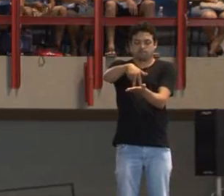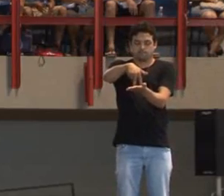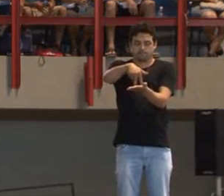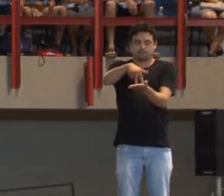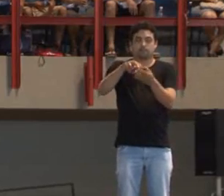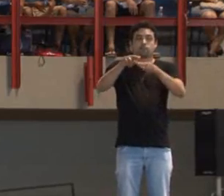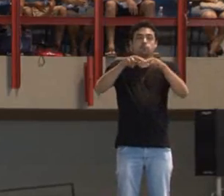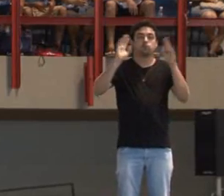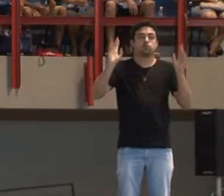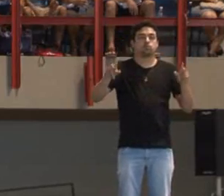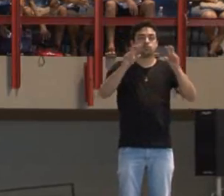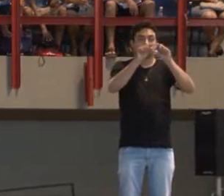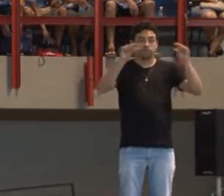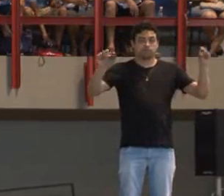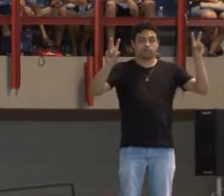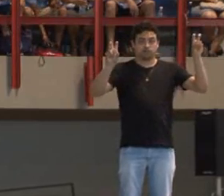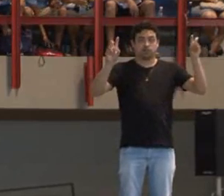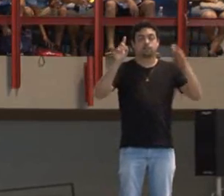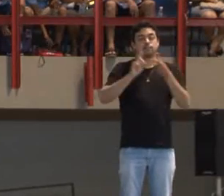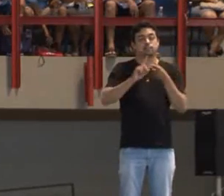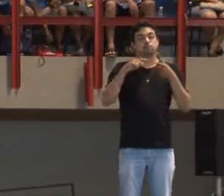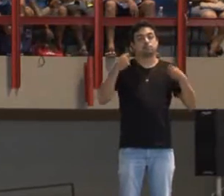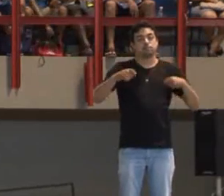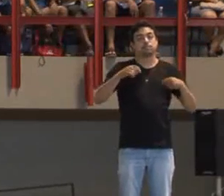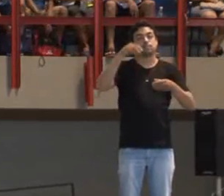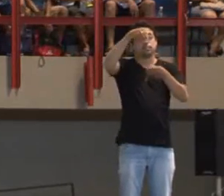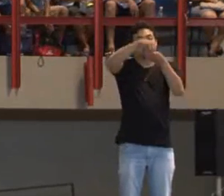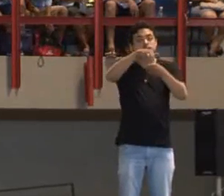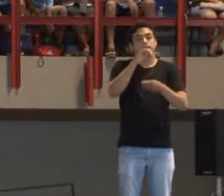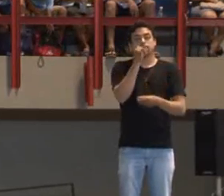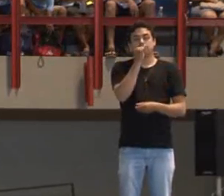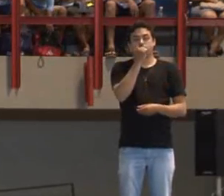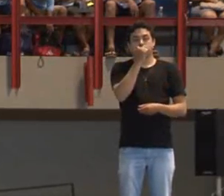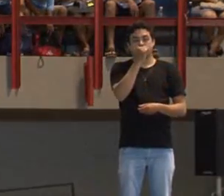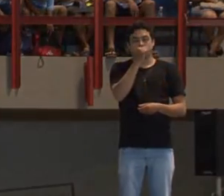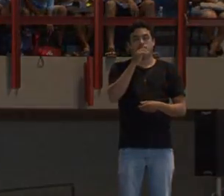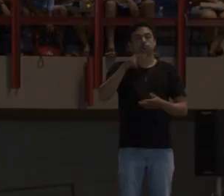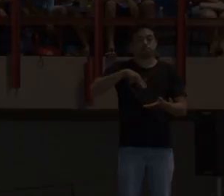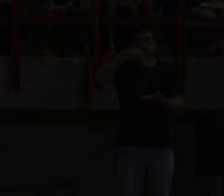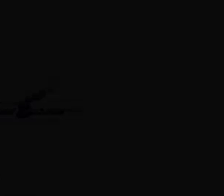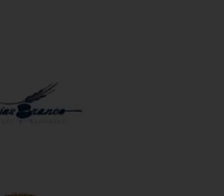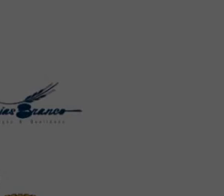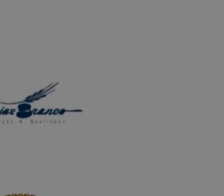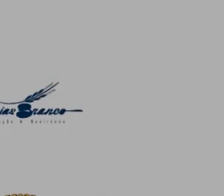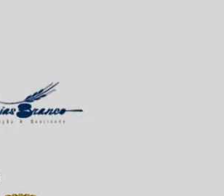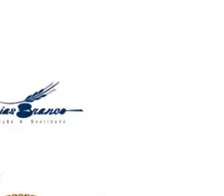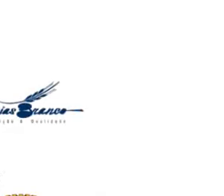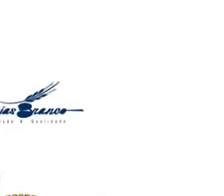Isso é uma fala da física também. Precisa de energia até para ficar em pé.